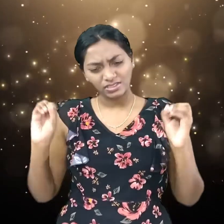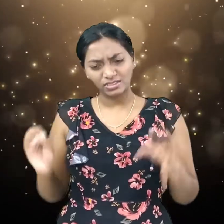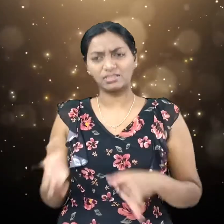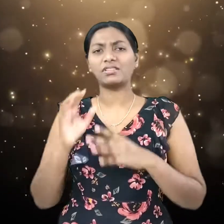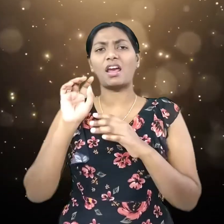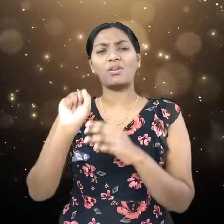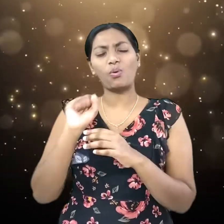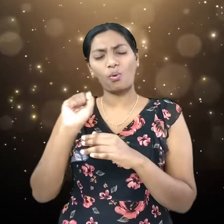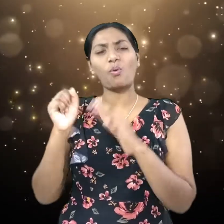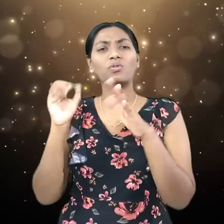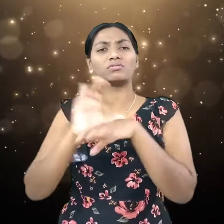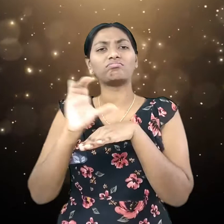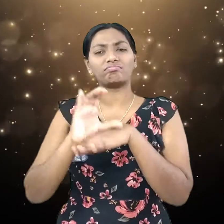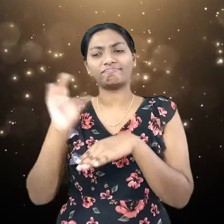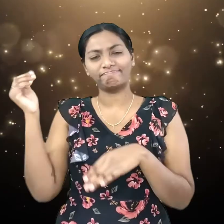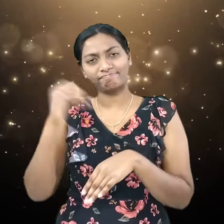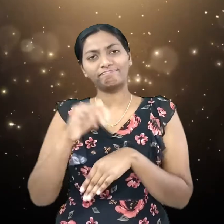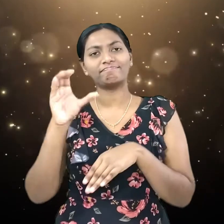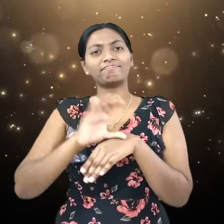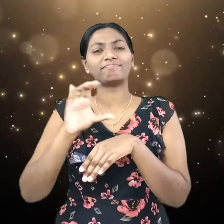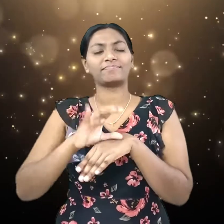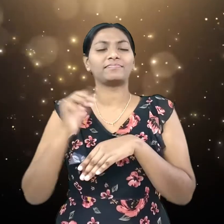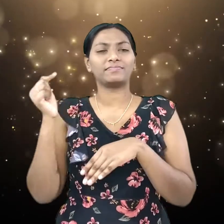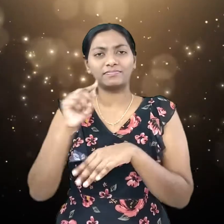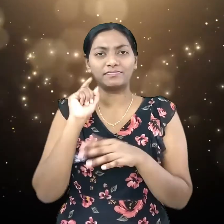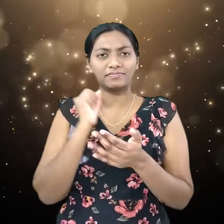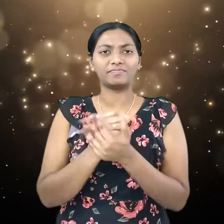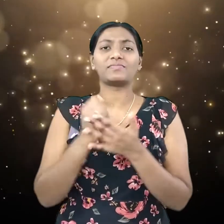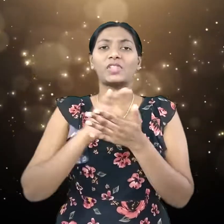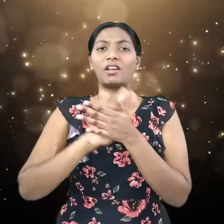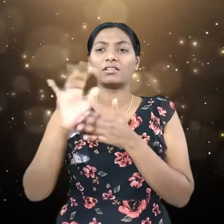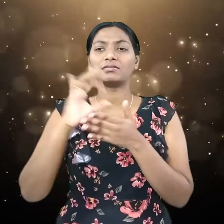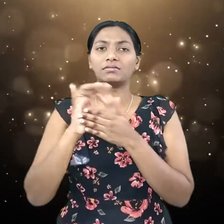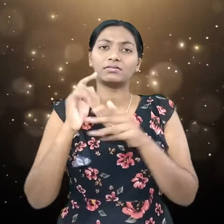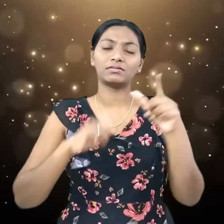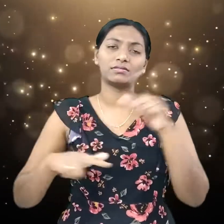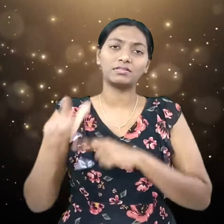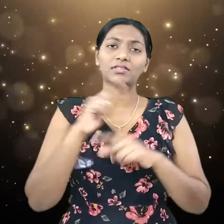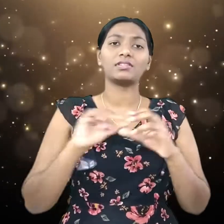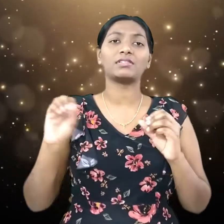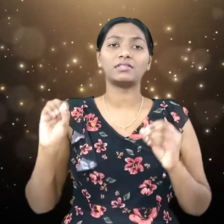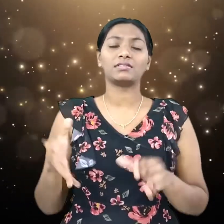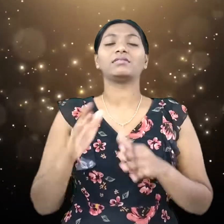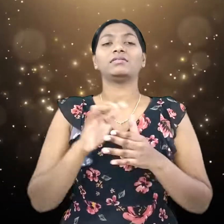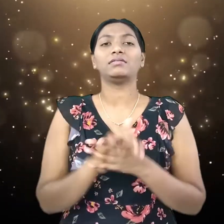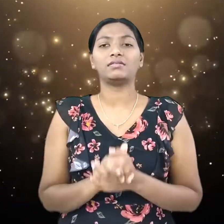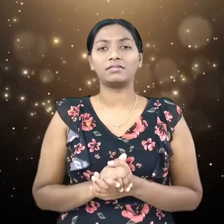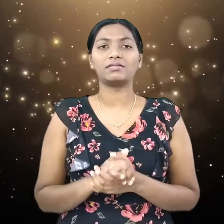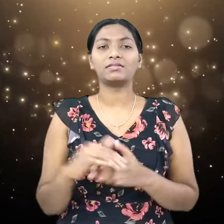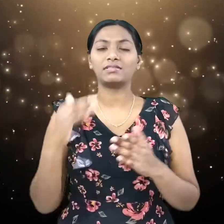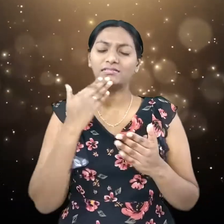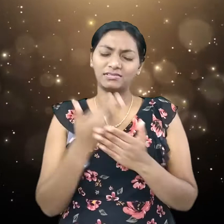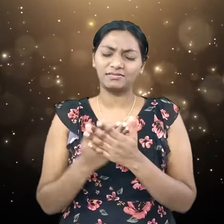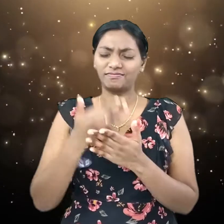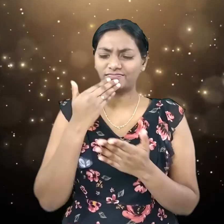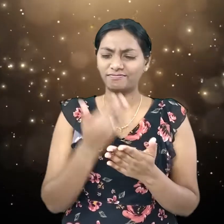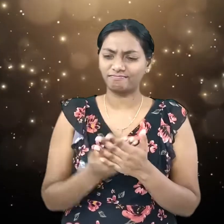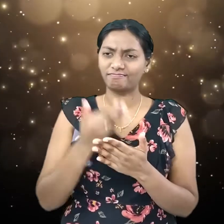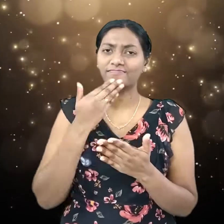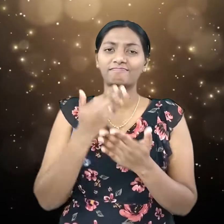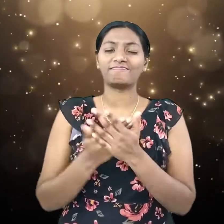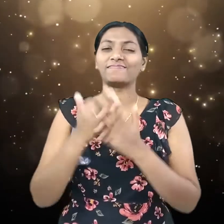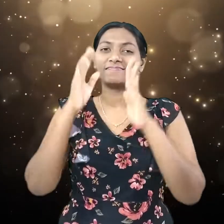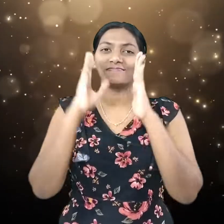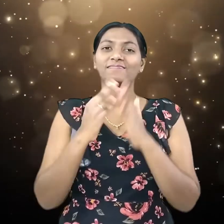दो अजा जमाज है अरे जाक आ आ जाक कबास